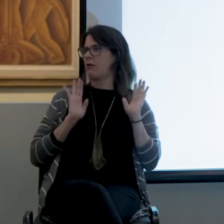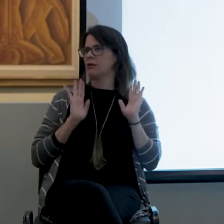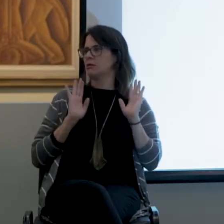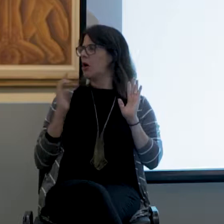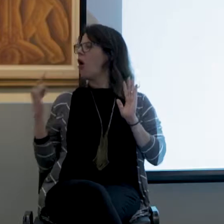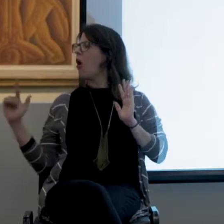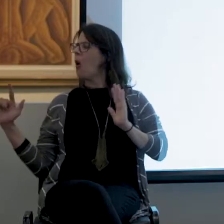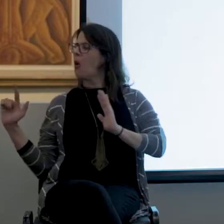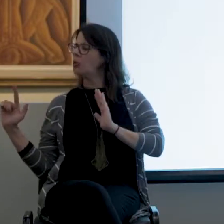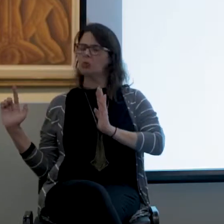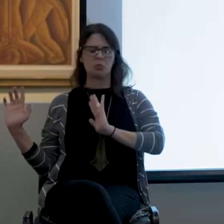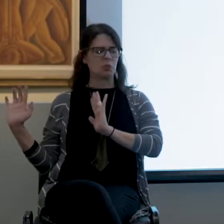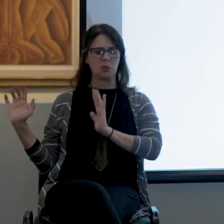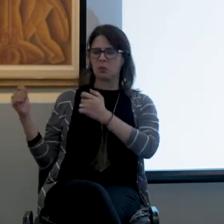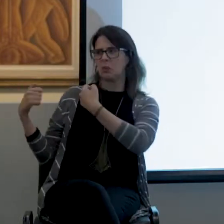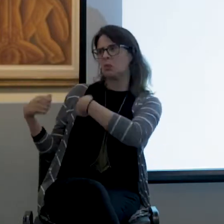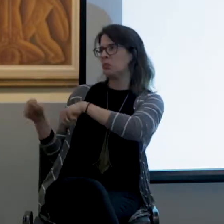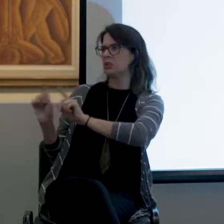outro